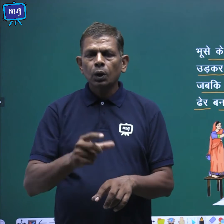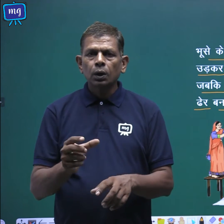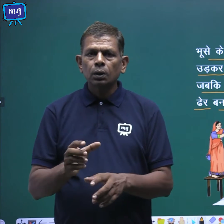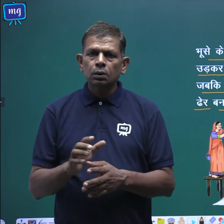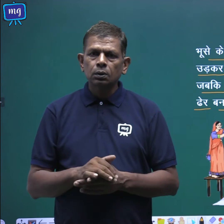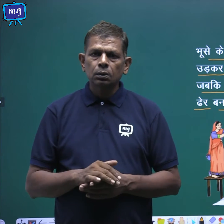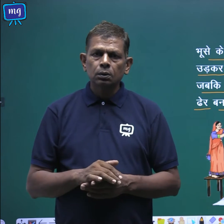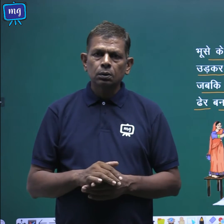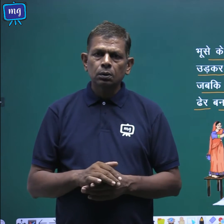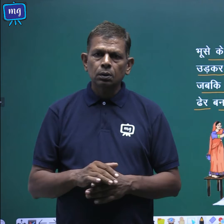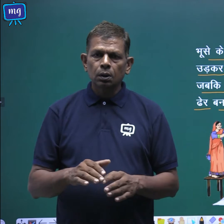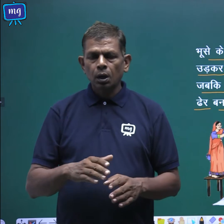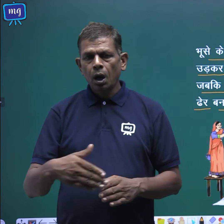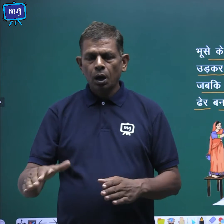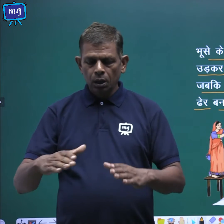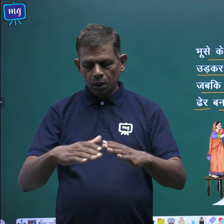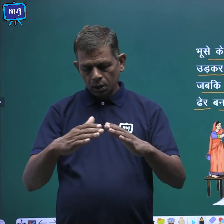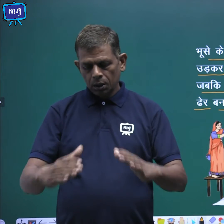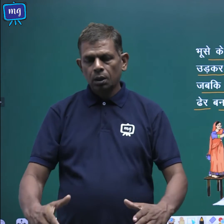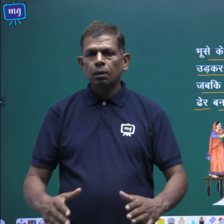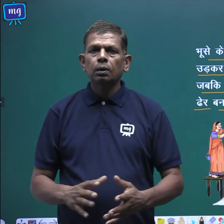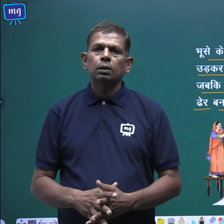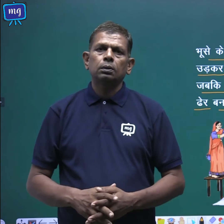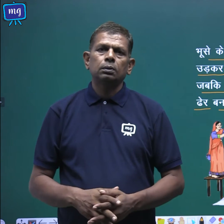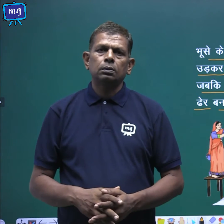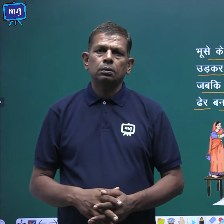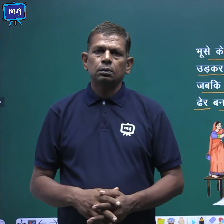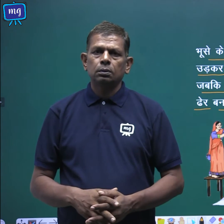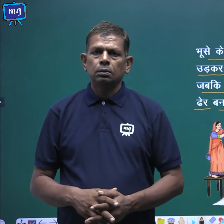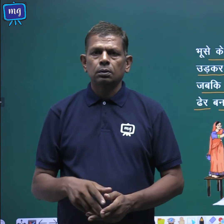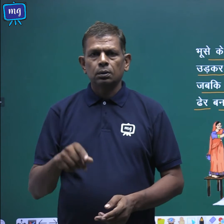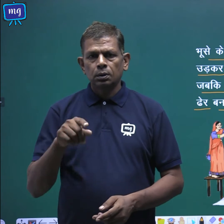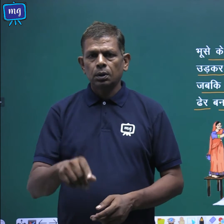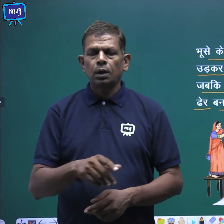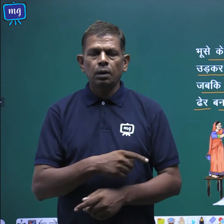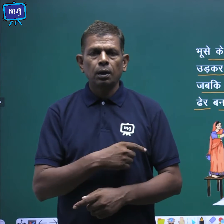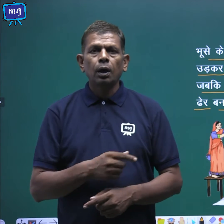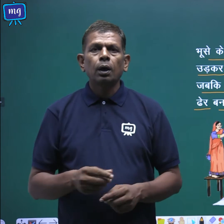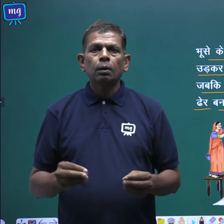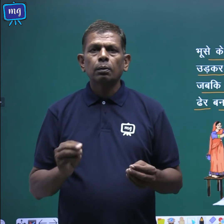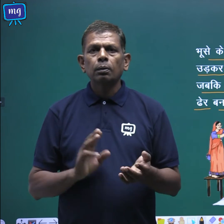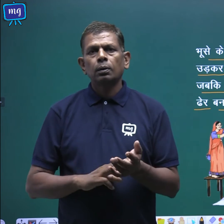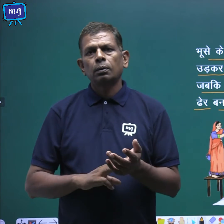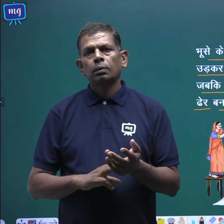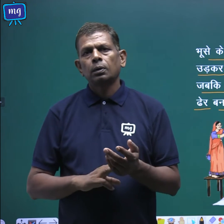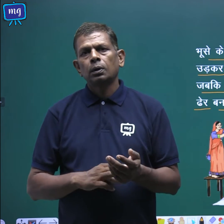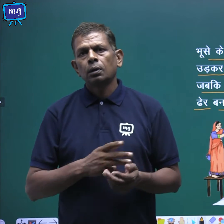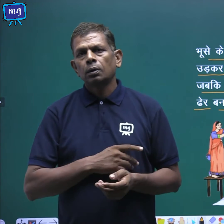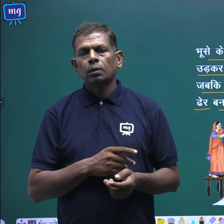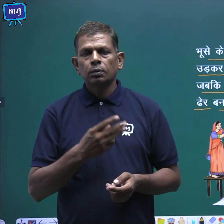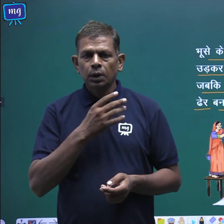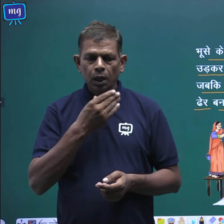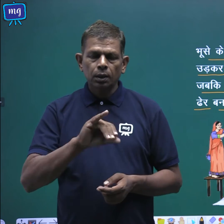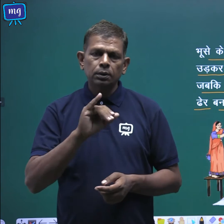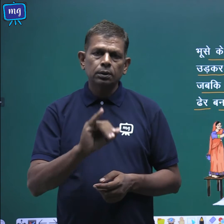के अलग एक ढेर बन रहे हैं। तो यह विधि निष्पावन विधि कहलाती है।